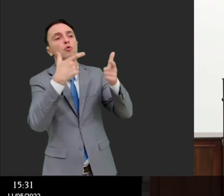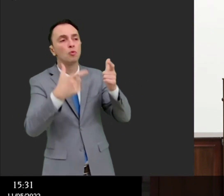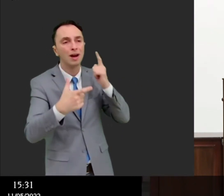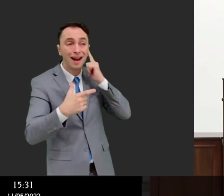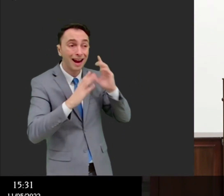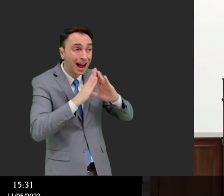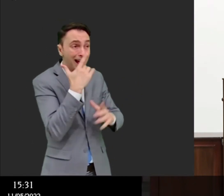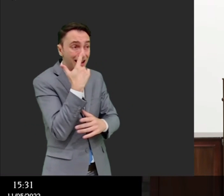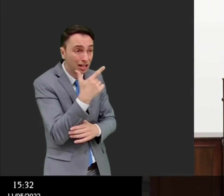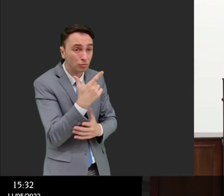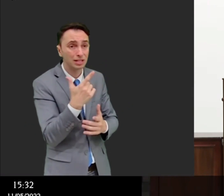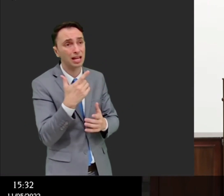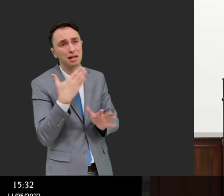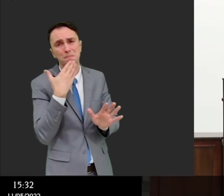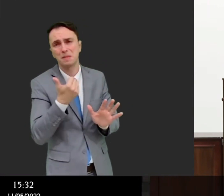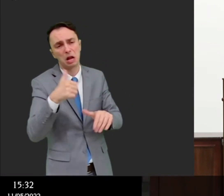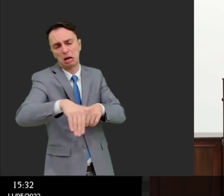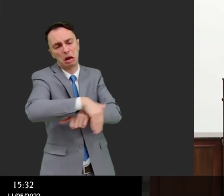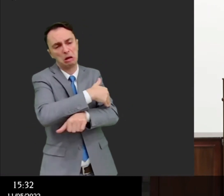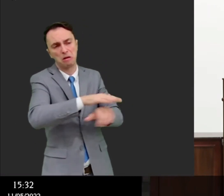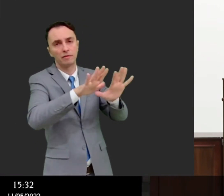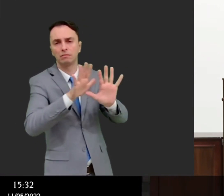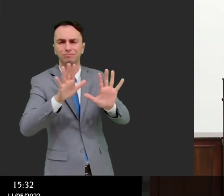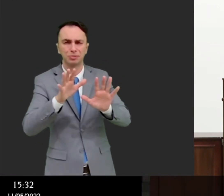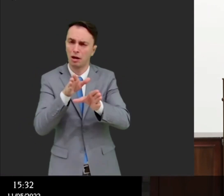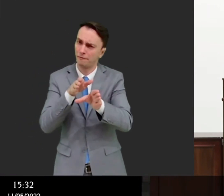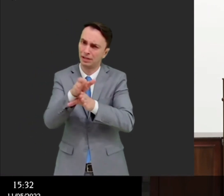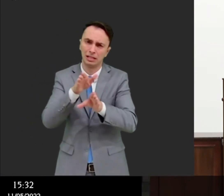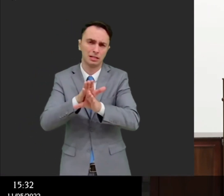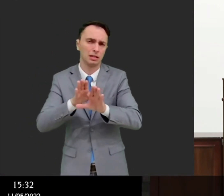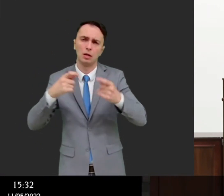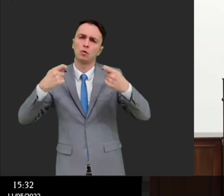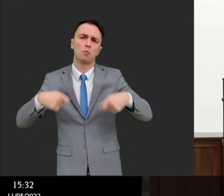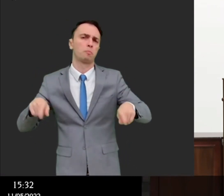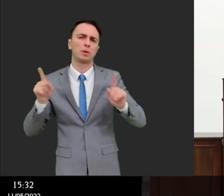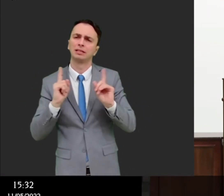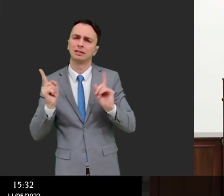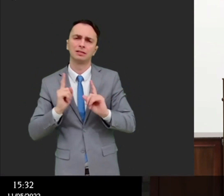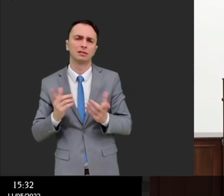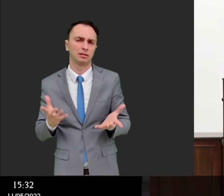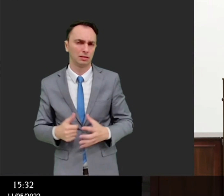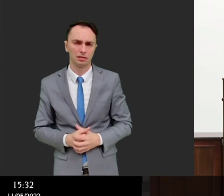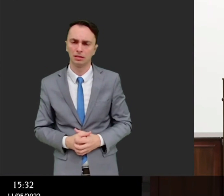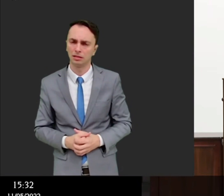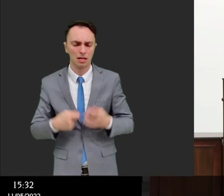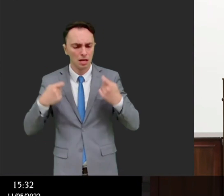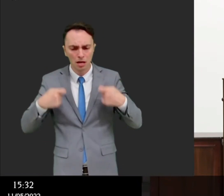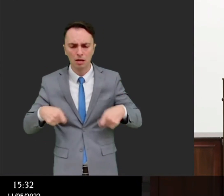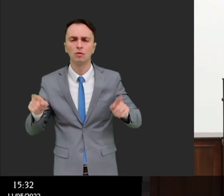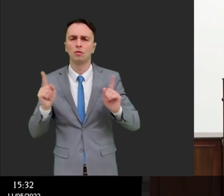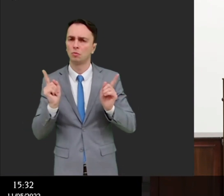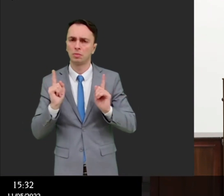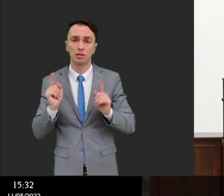tem necessidade disso, irmão. Nesse conselho gostaríamos de pôr a Irmandade ao par. A pessoa,